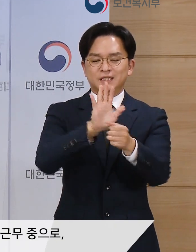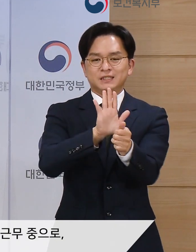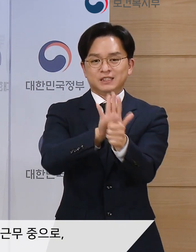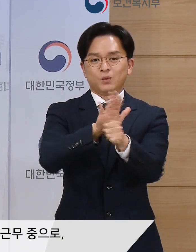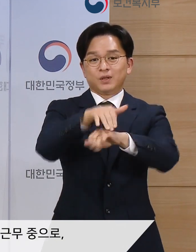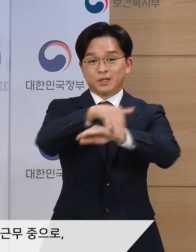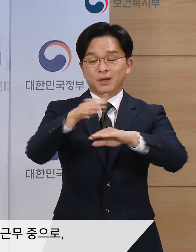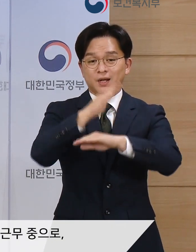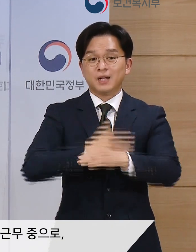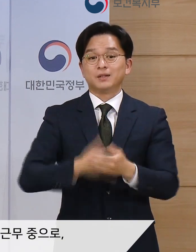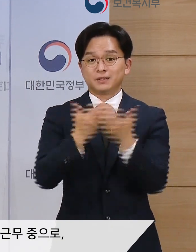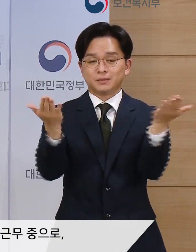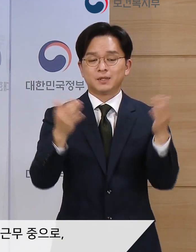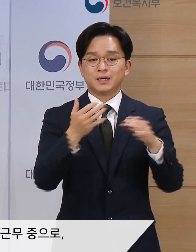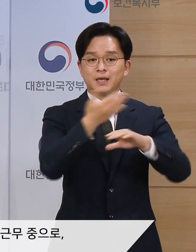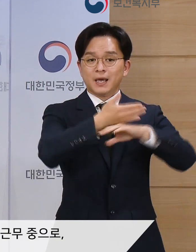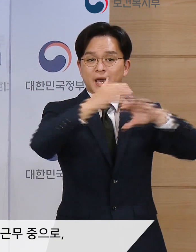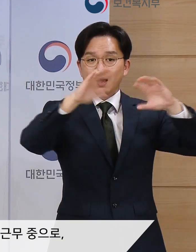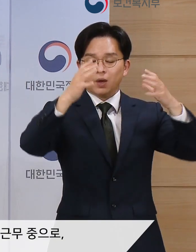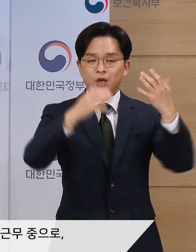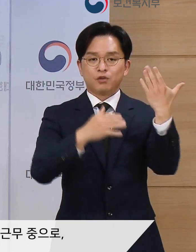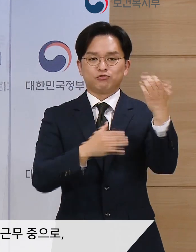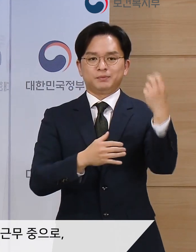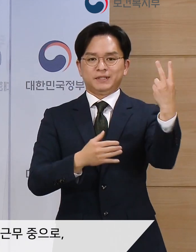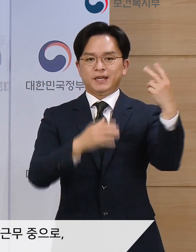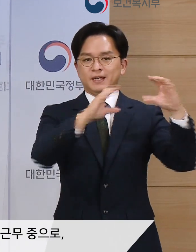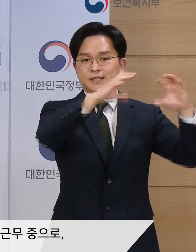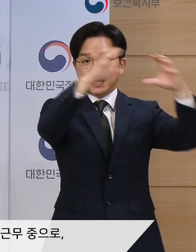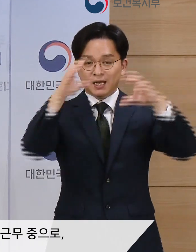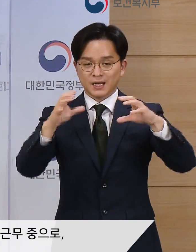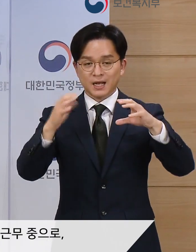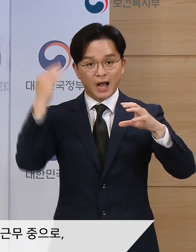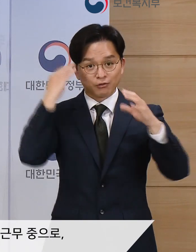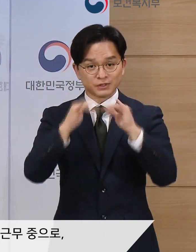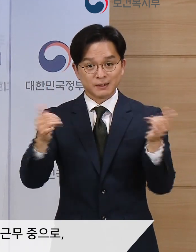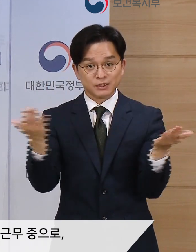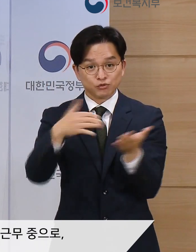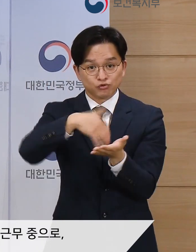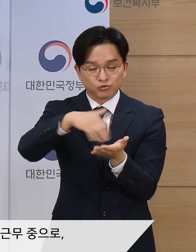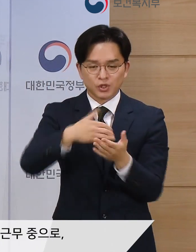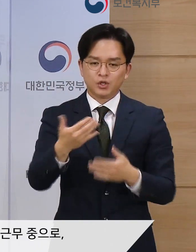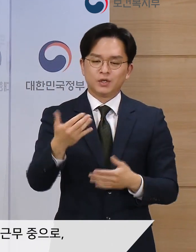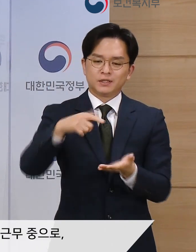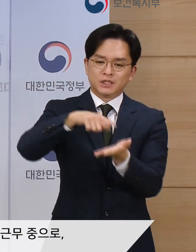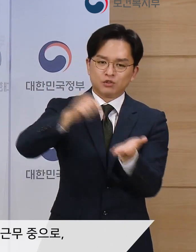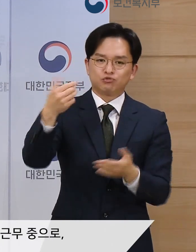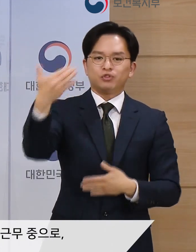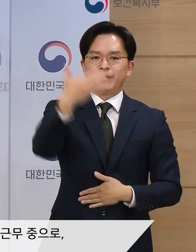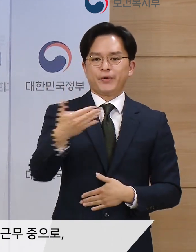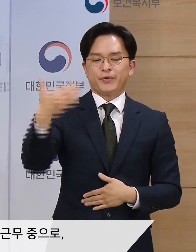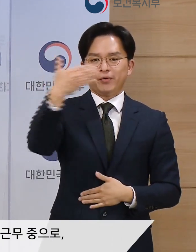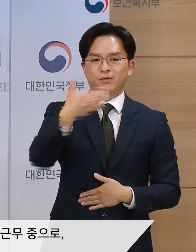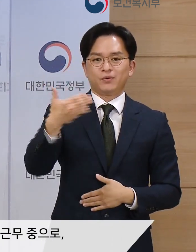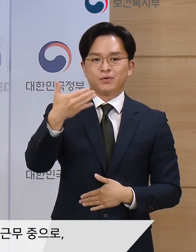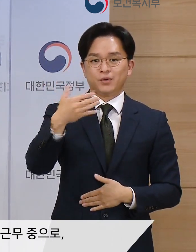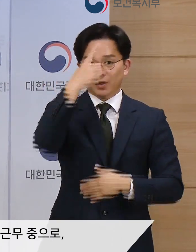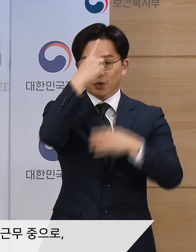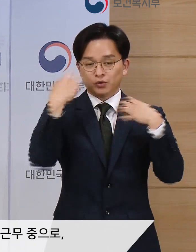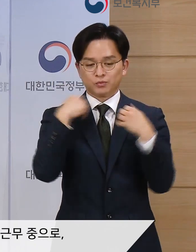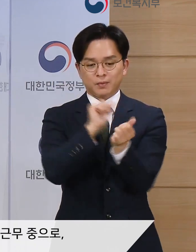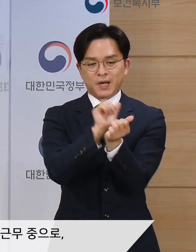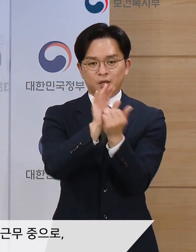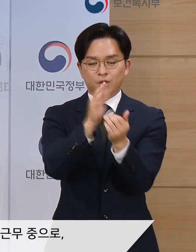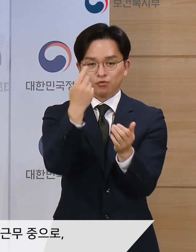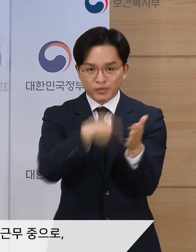현재 해외 건설 근로자는 92개국에 약 9천여 명이 근무 중으로 정부는 전방위적인